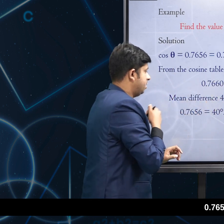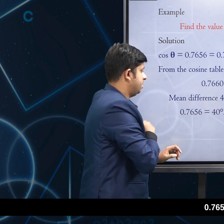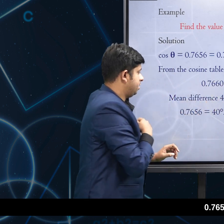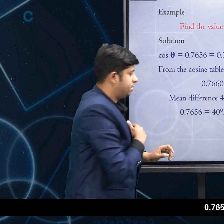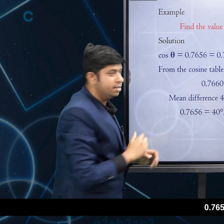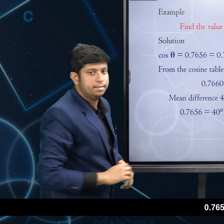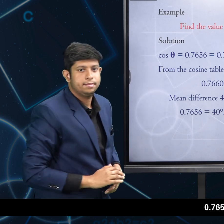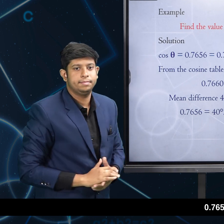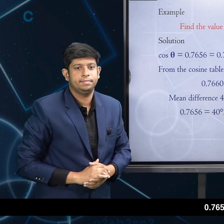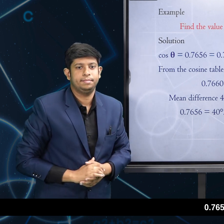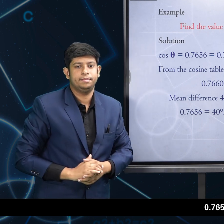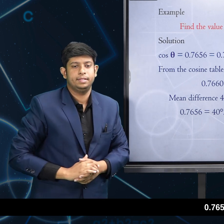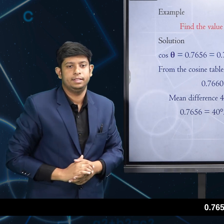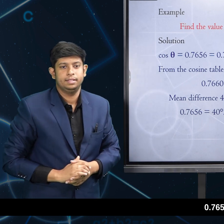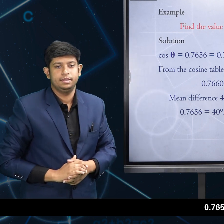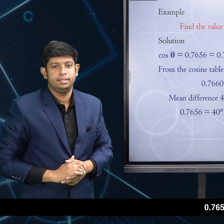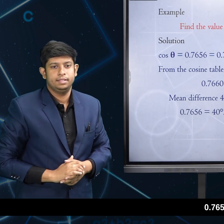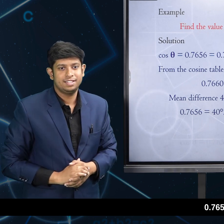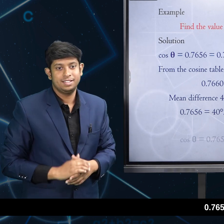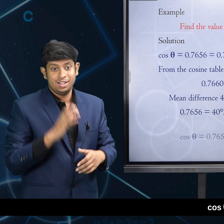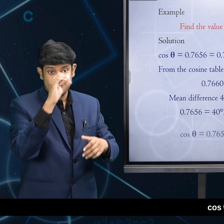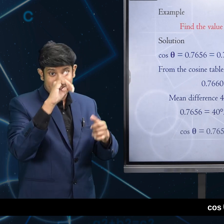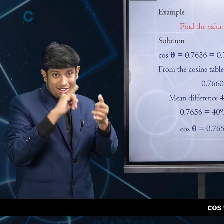(0.7656 40 డిగ్రీలు 2 నిమిషాలు). కాస్ తీటా